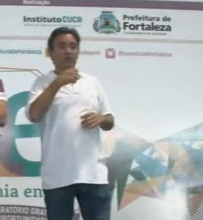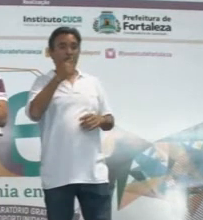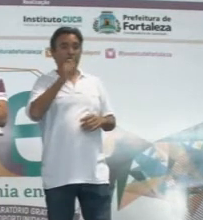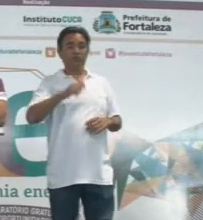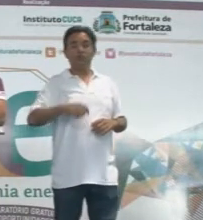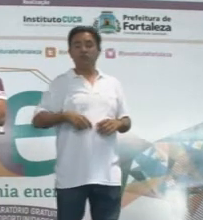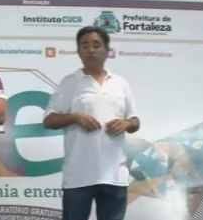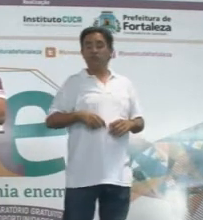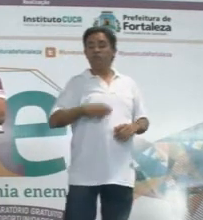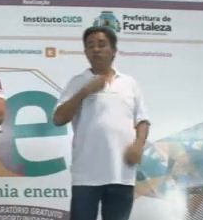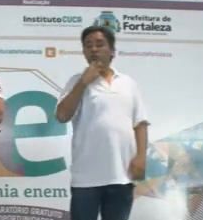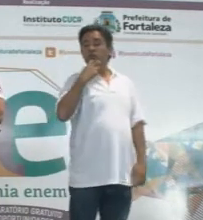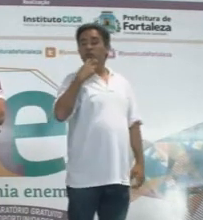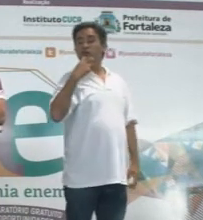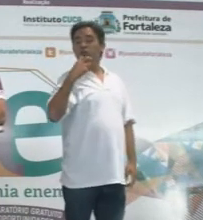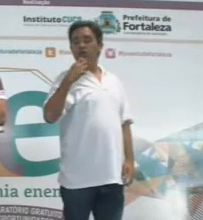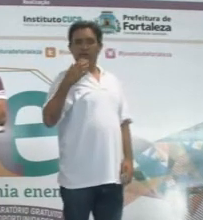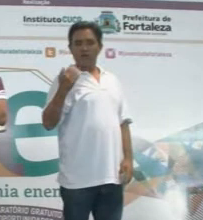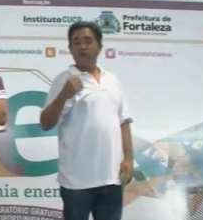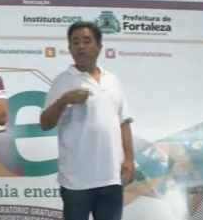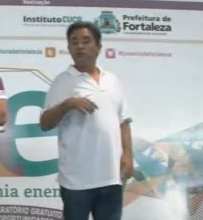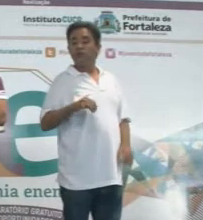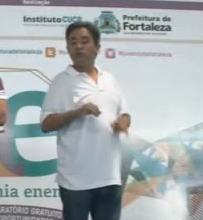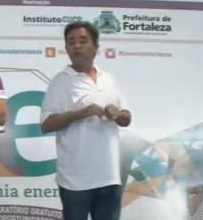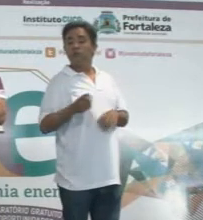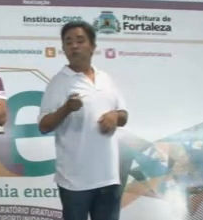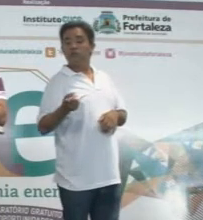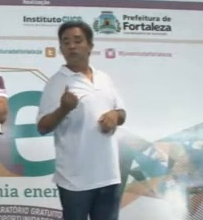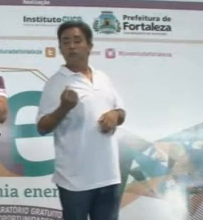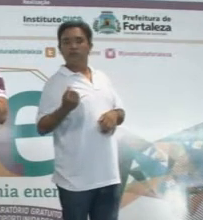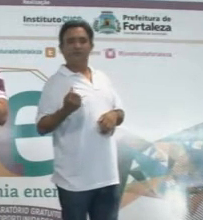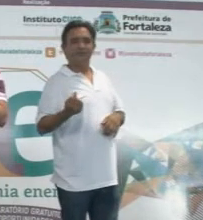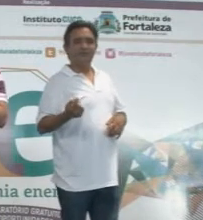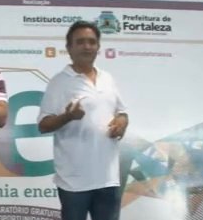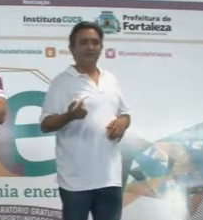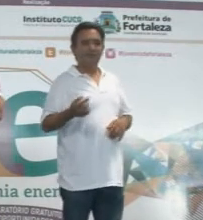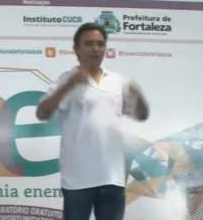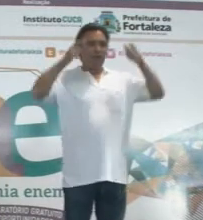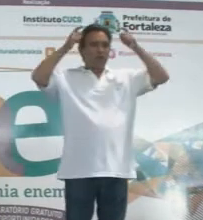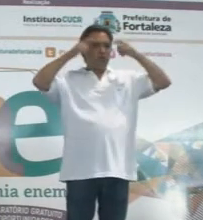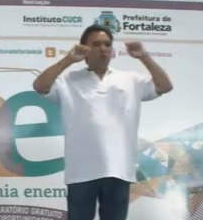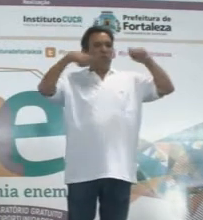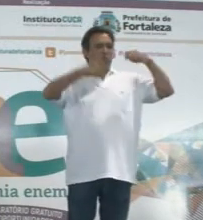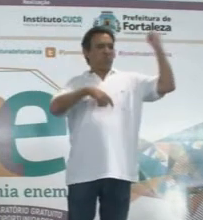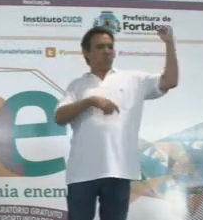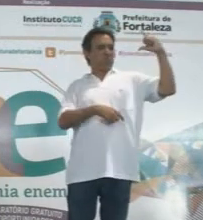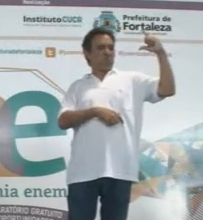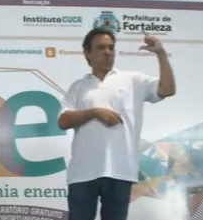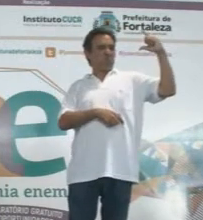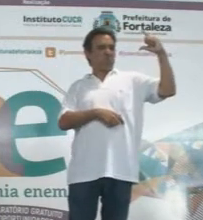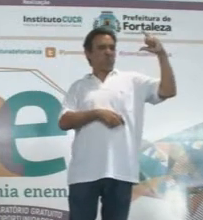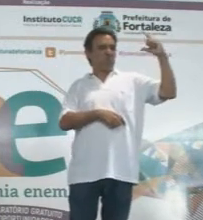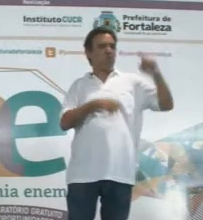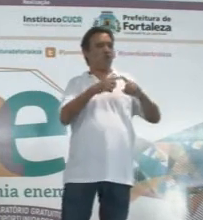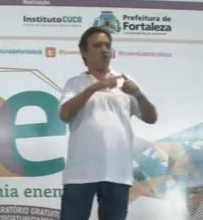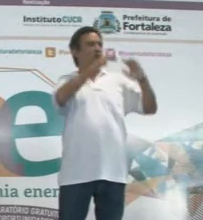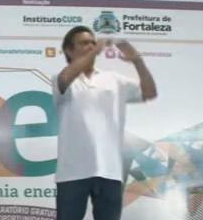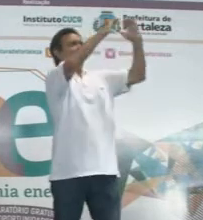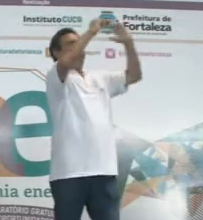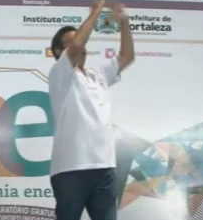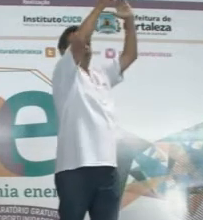olhar para ele, não pode olhar. Encara se para besta. Tá certo? O rei era o sol. Não tem ninguém